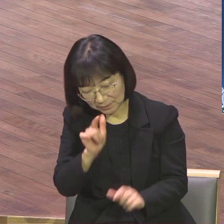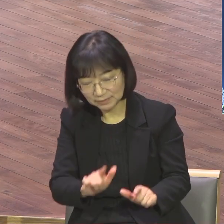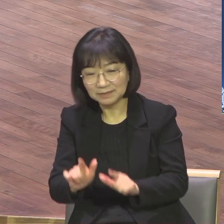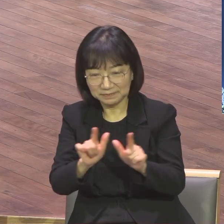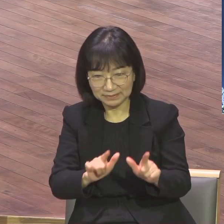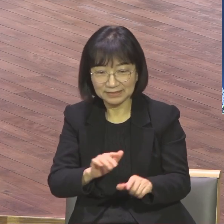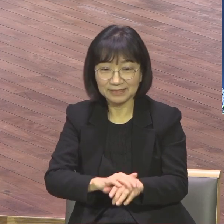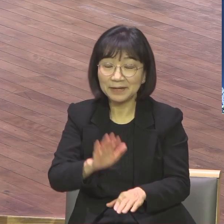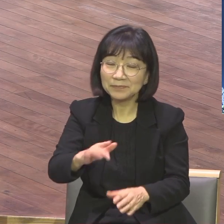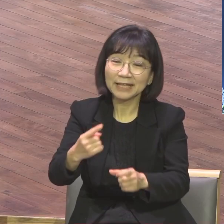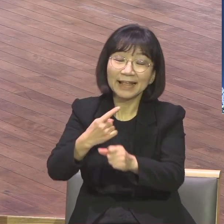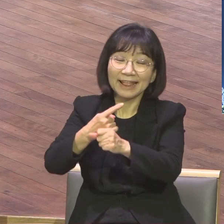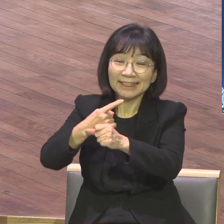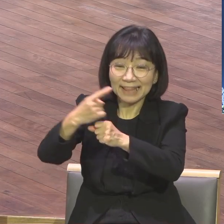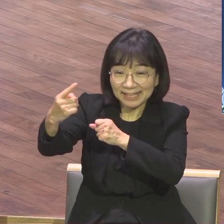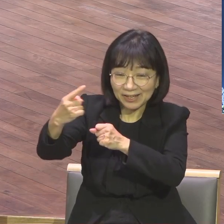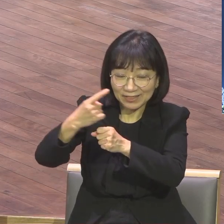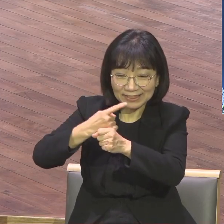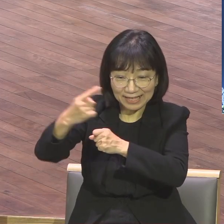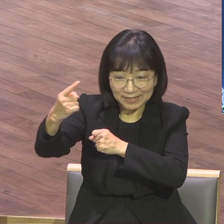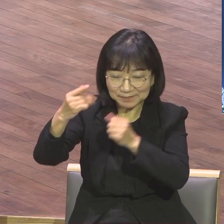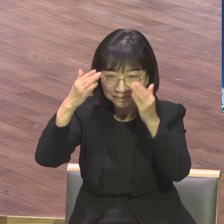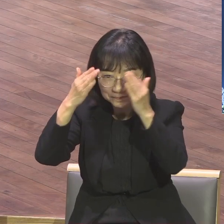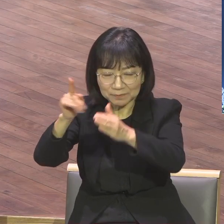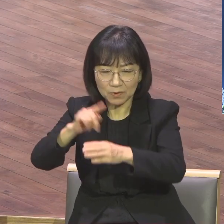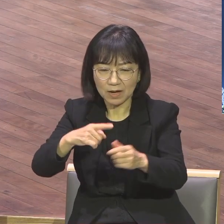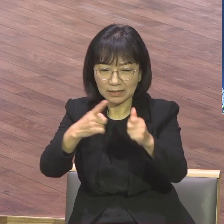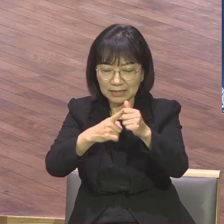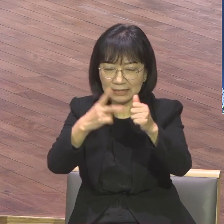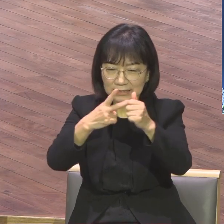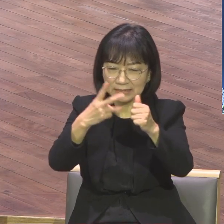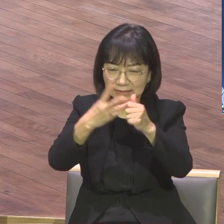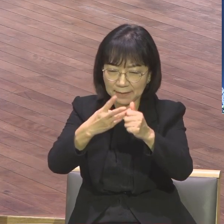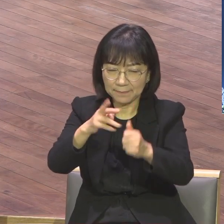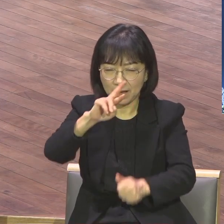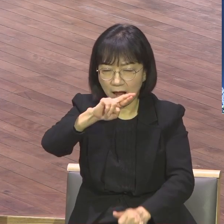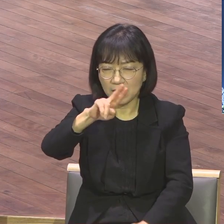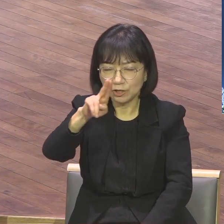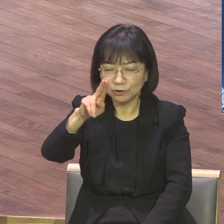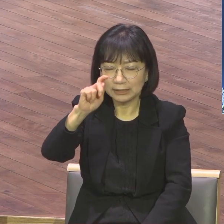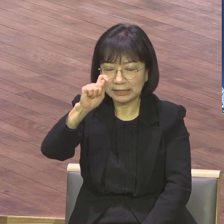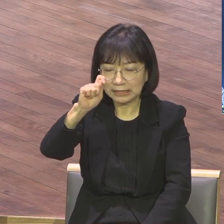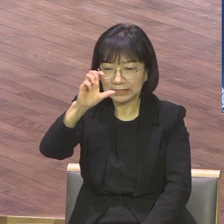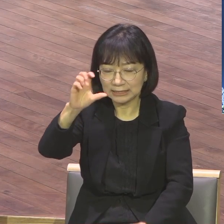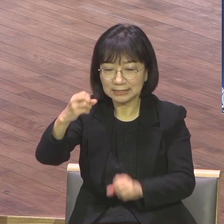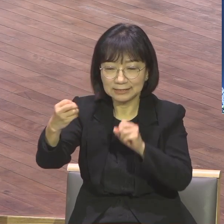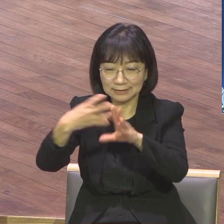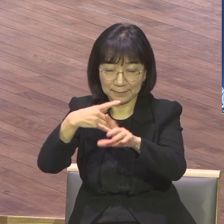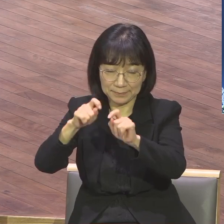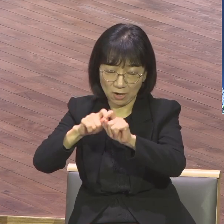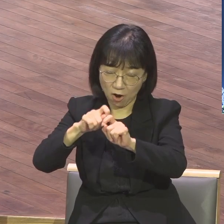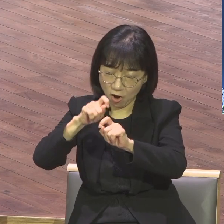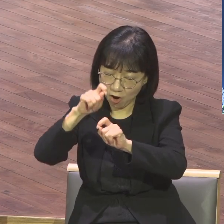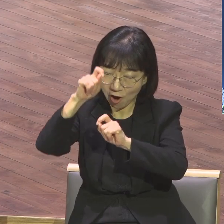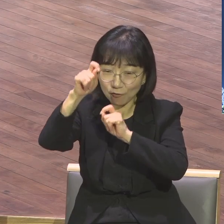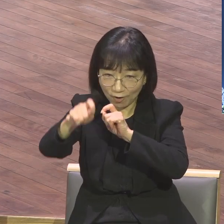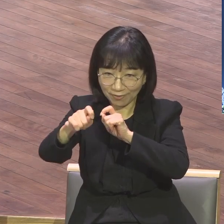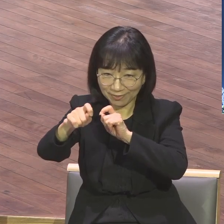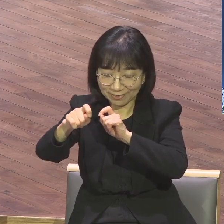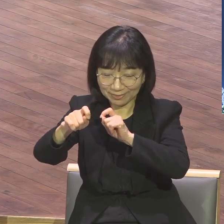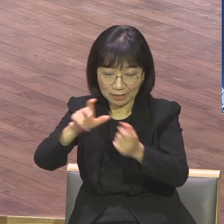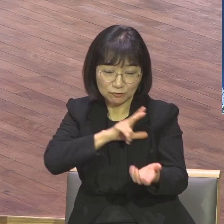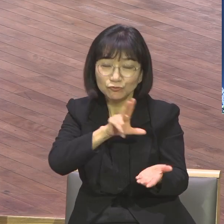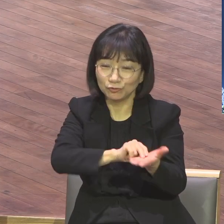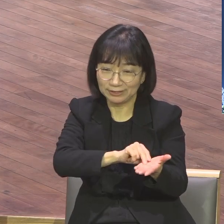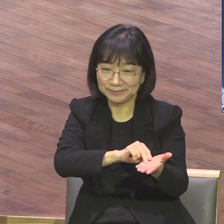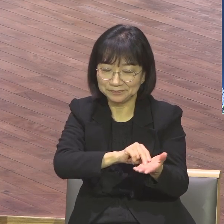내년에 전체 방향 메시지가 제 1, 2, 3 R2C 응답의 영혼입니다. 영원한 망대를 세우는 언약적